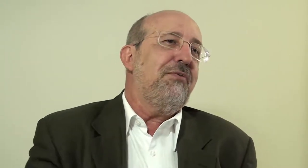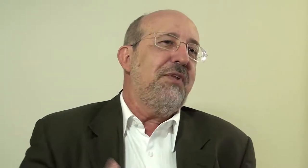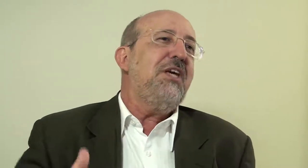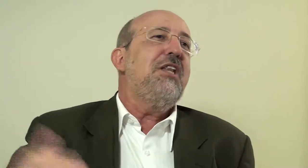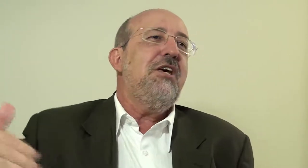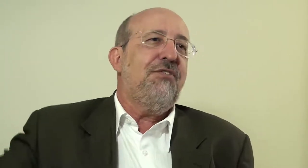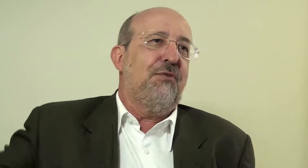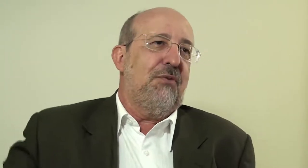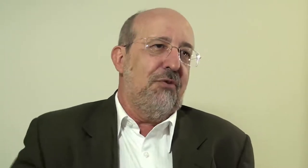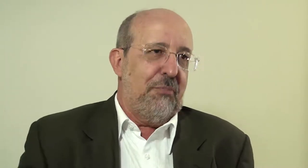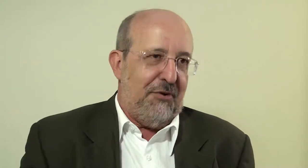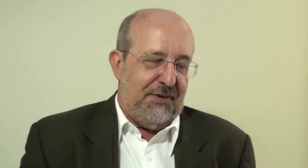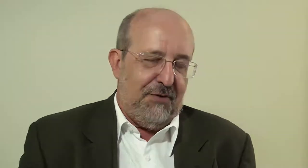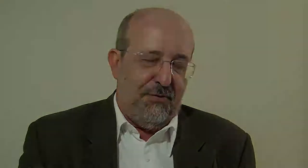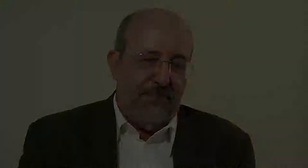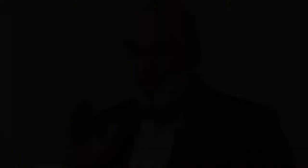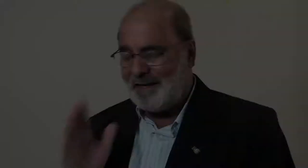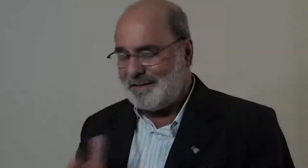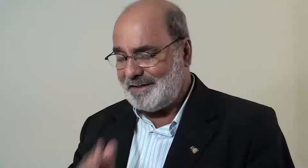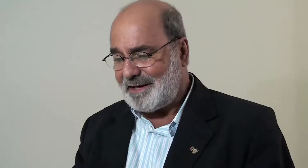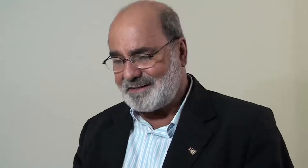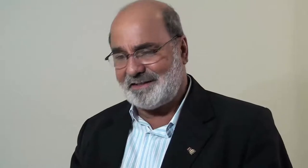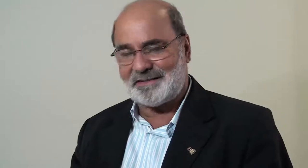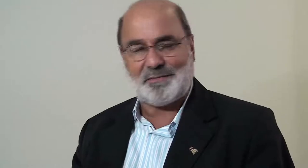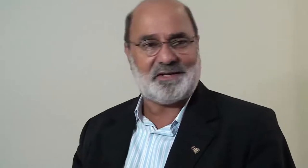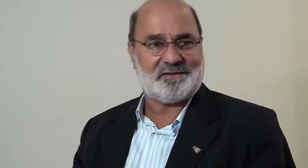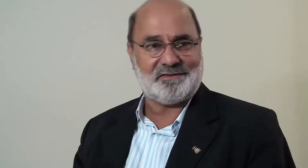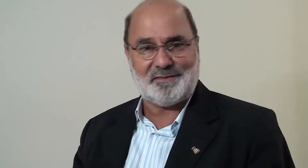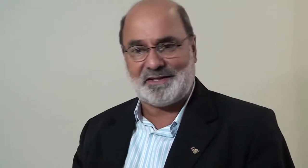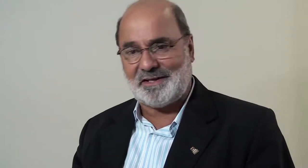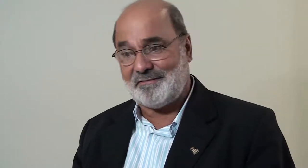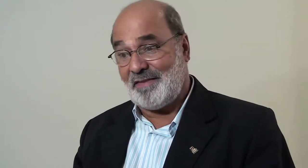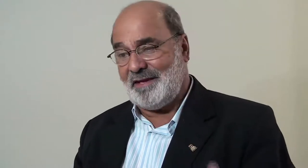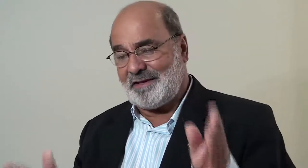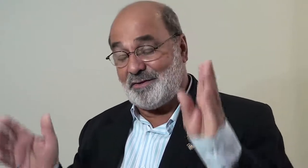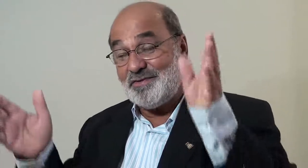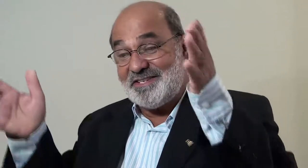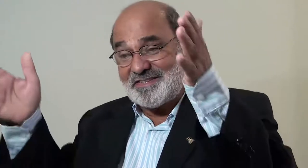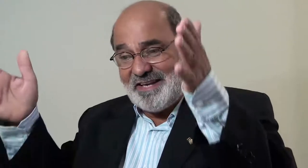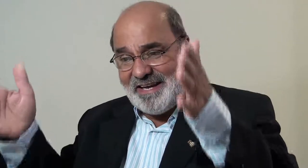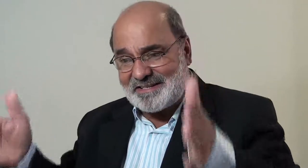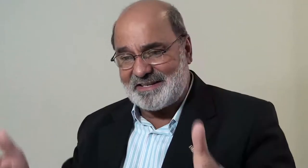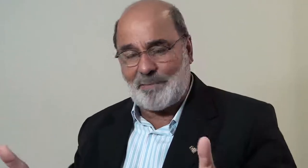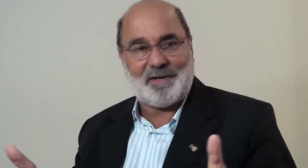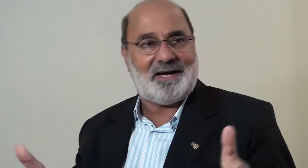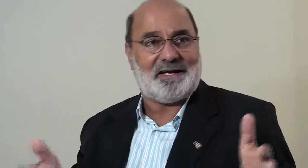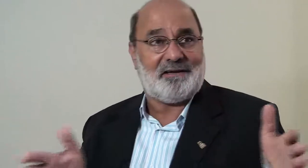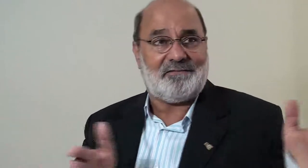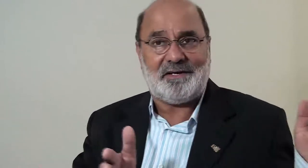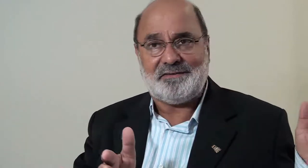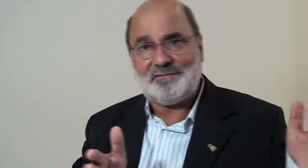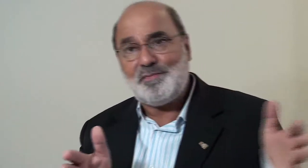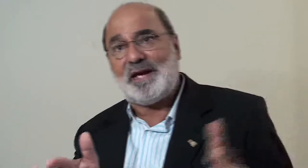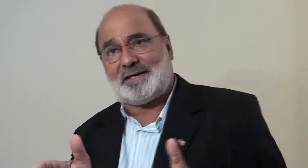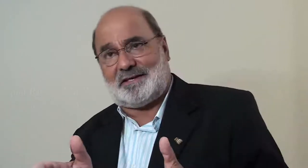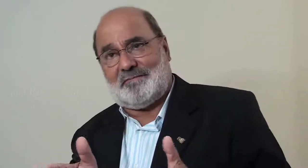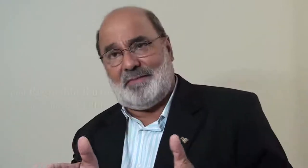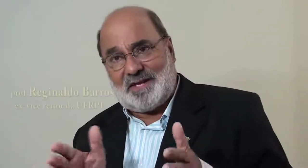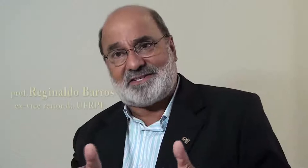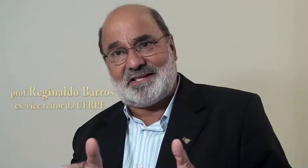de início do processo. E é interessante essa pedra fundamental, que os dizeres da placa, ela veio do MEC, tem que ser